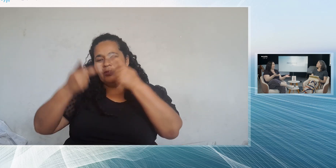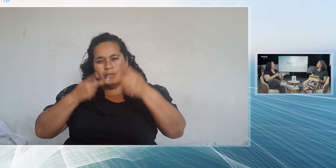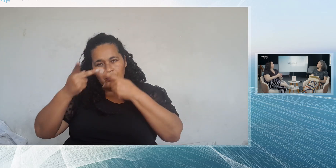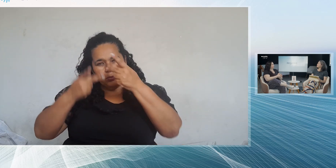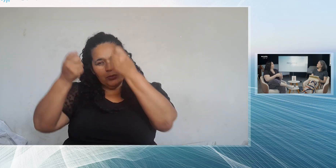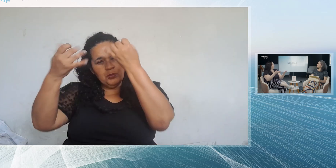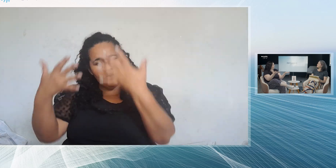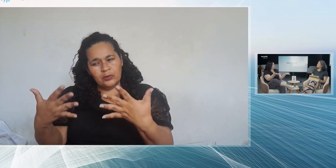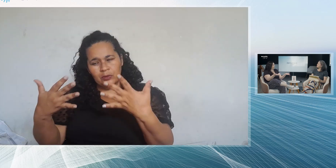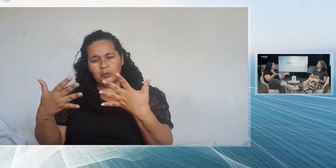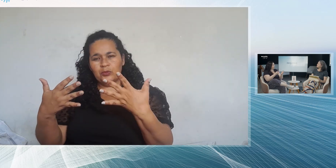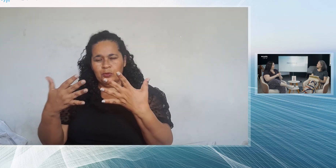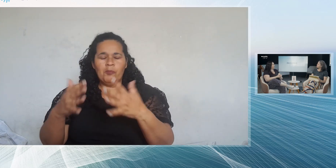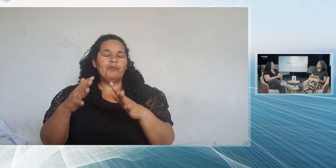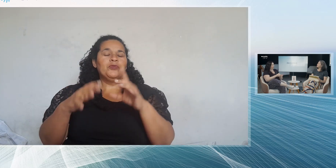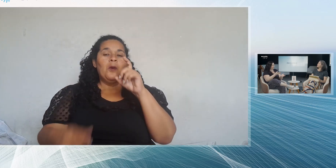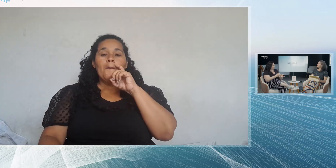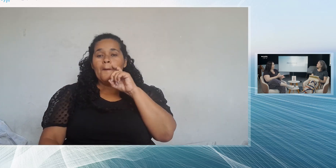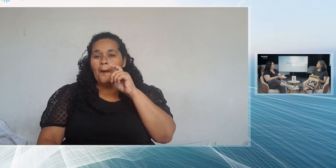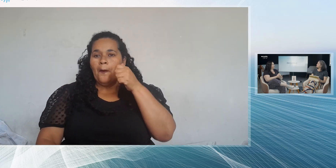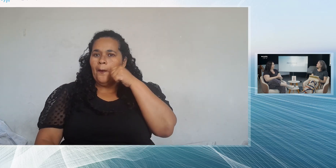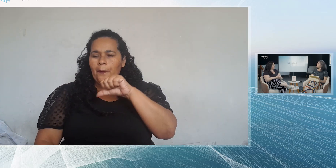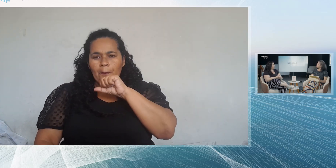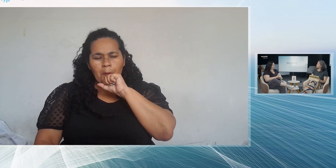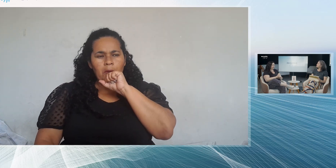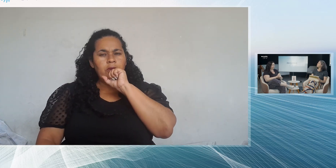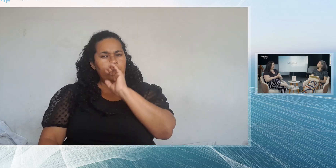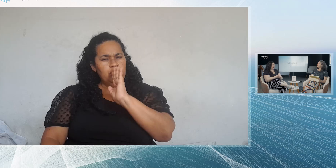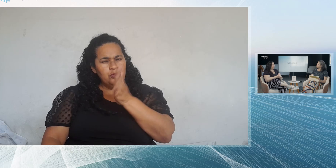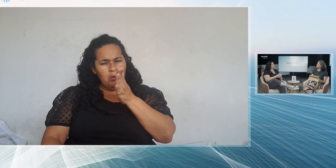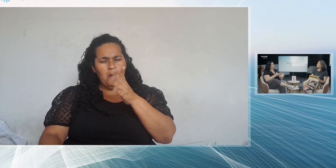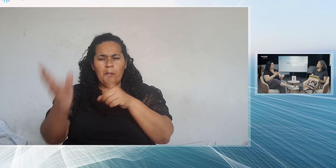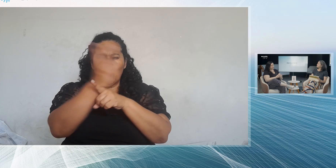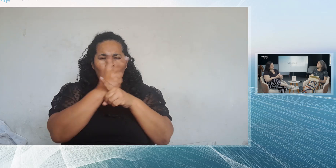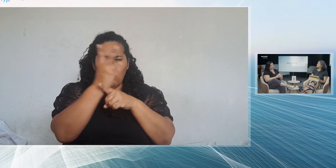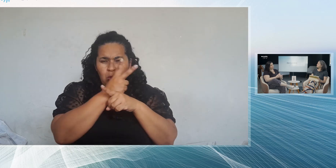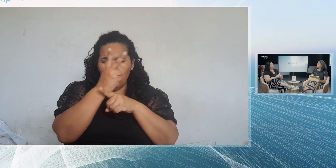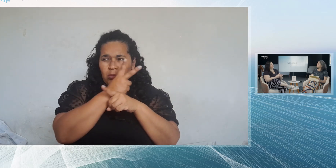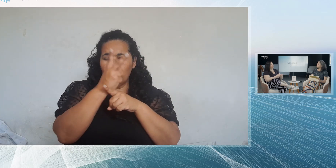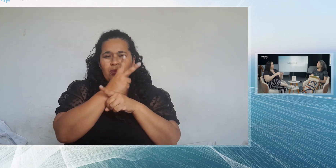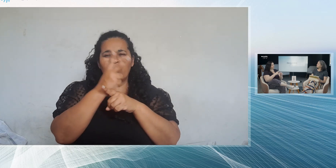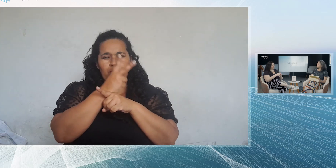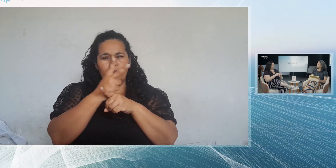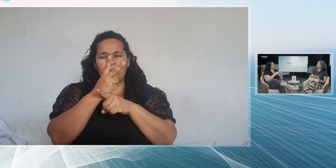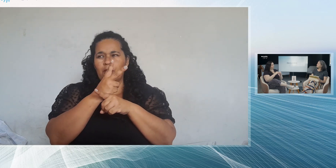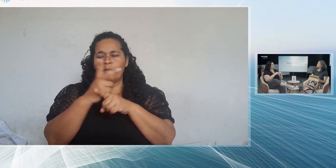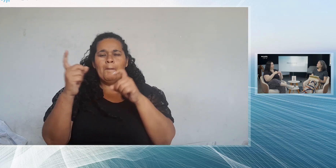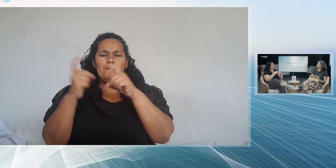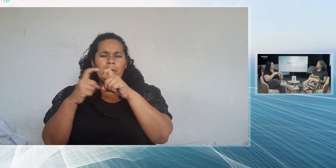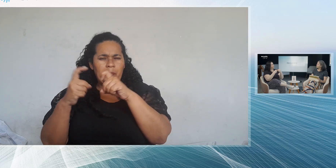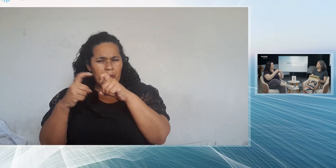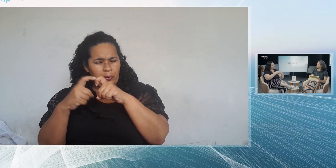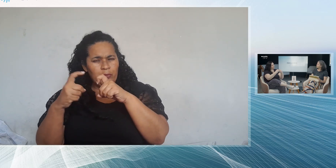espera, né? E os próprios profissionais indicam, olha, é importante fazer uma avaliação. Mas a partir dos 6 anos de idade, percebeu que o seu